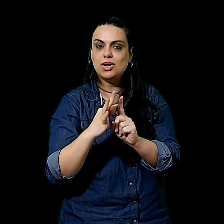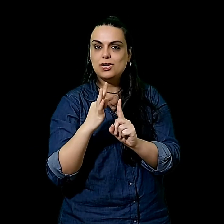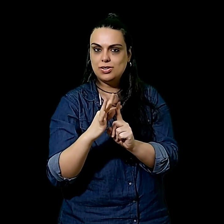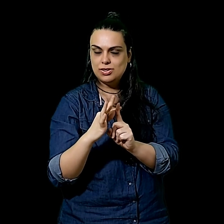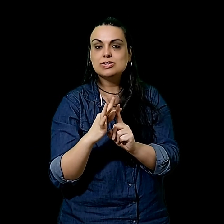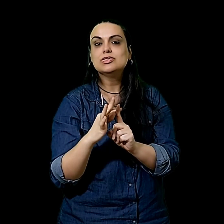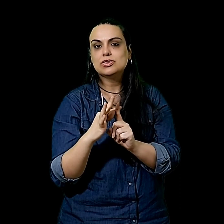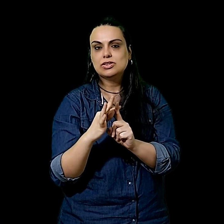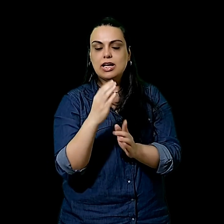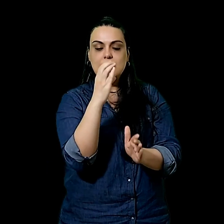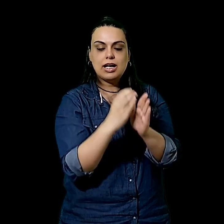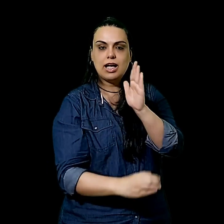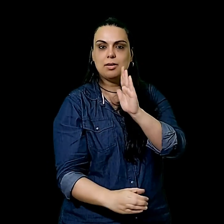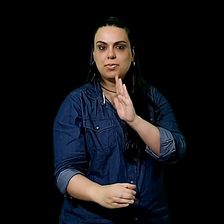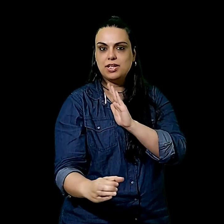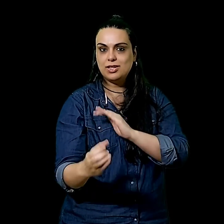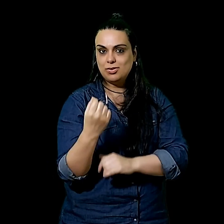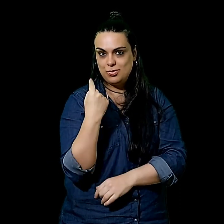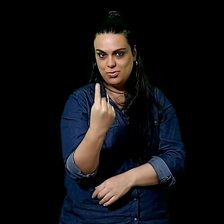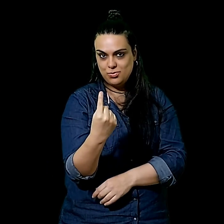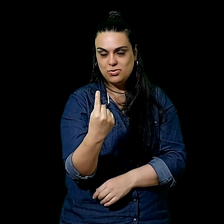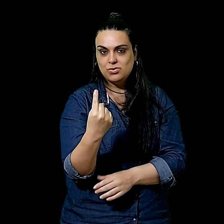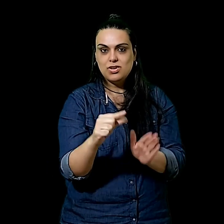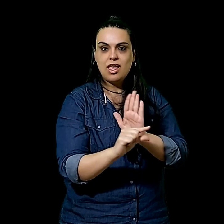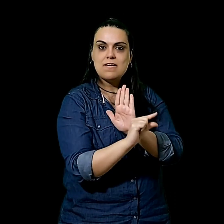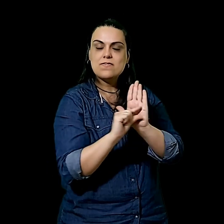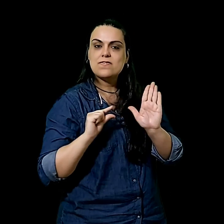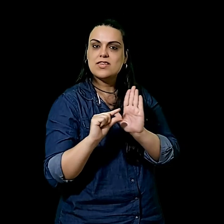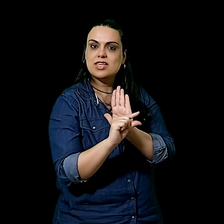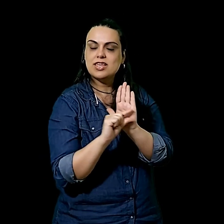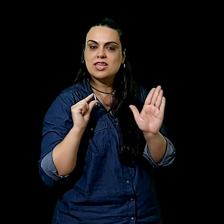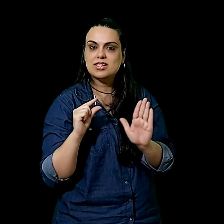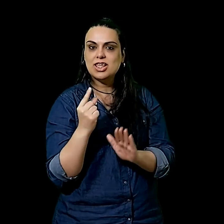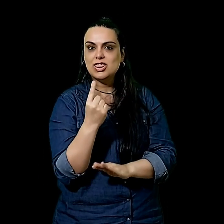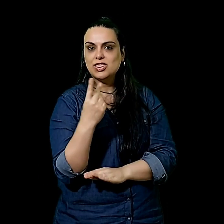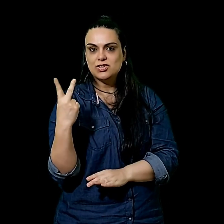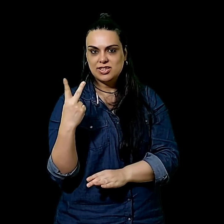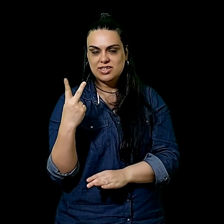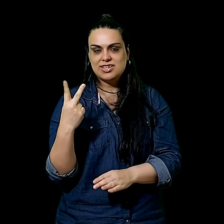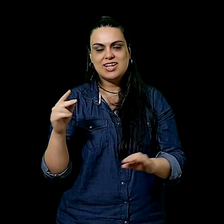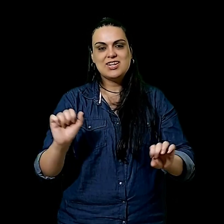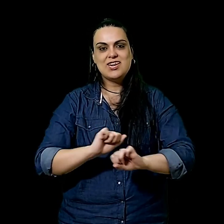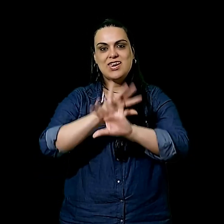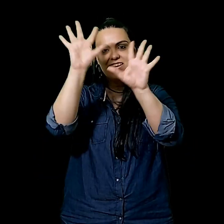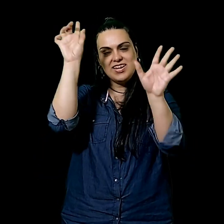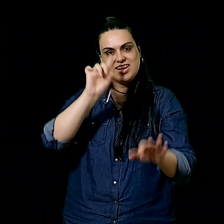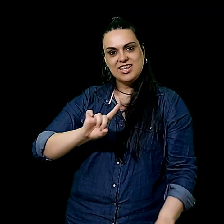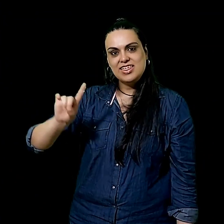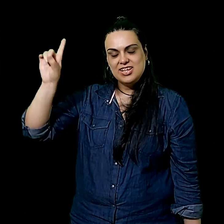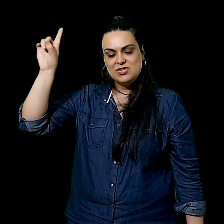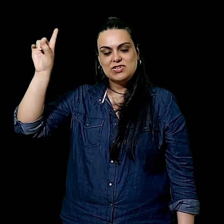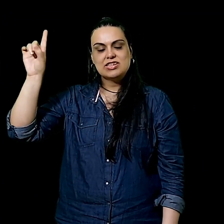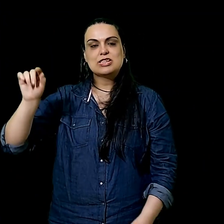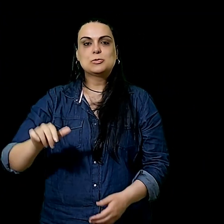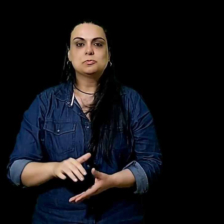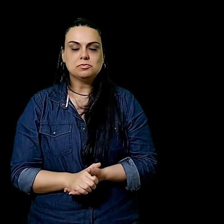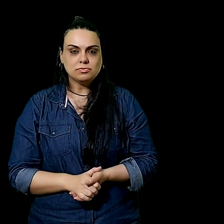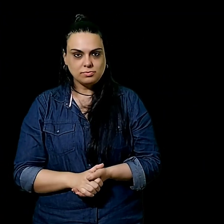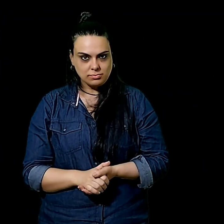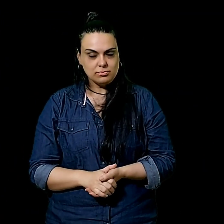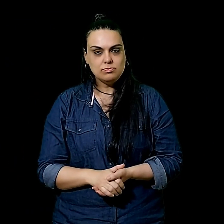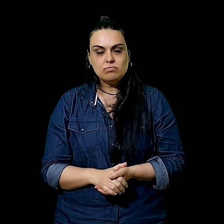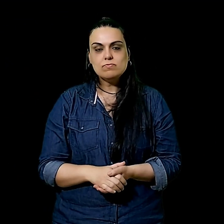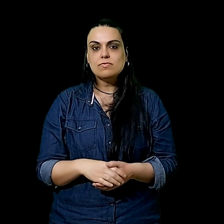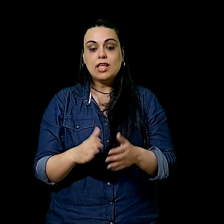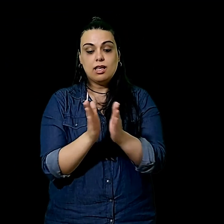primeira carta de Paulo a Timóteo, capítulo de número 1, versículo de número 12. Glória a Deus. Diz assim